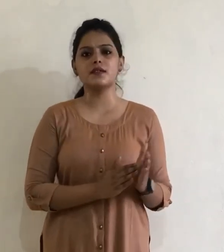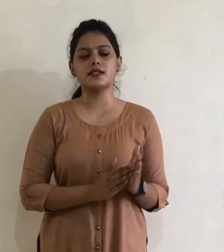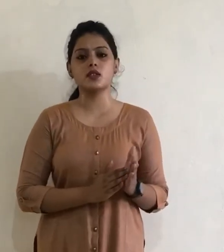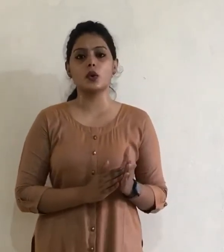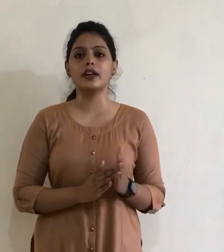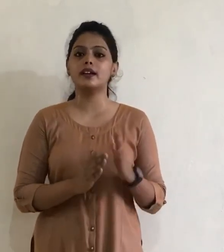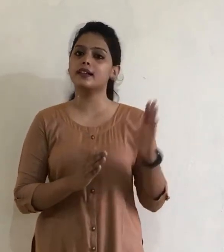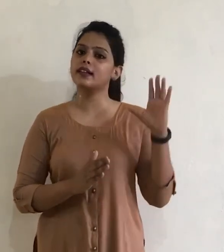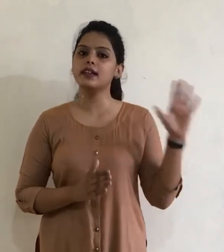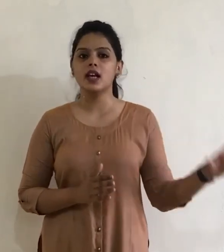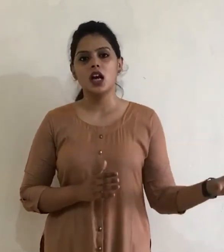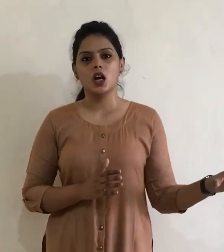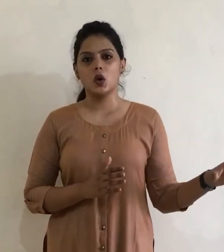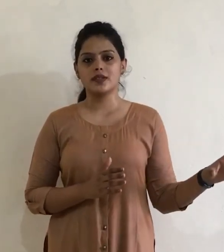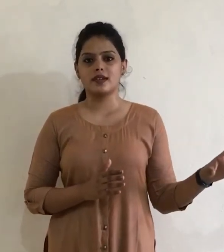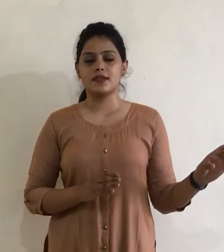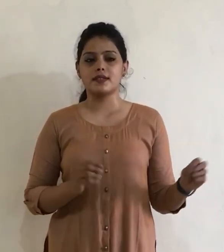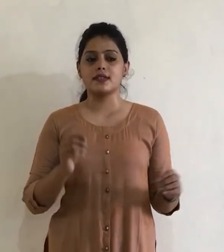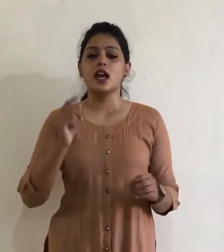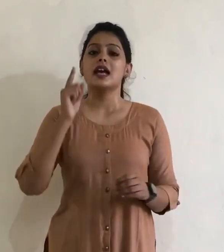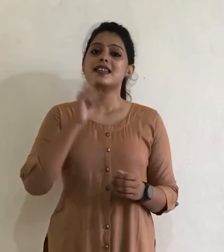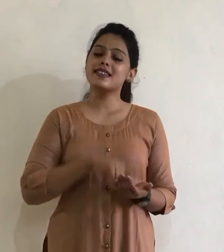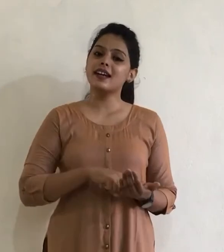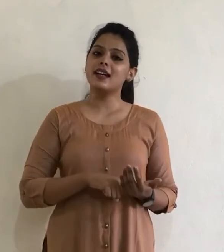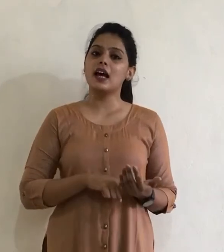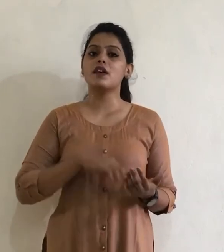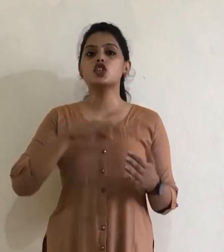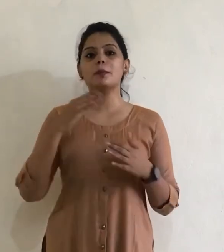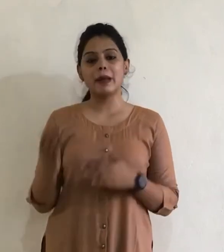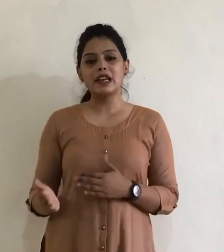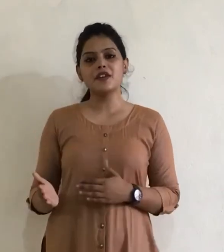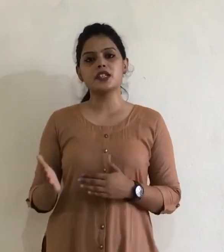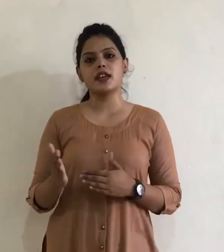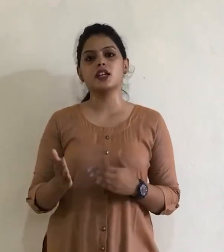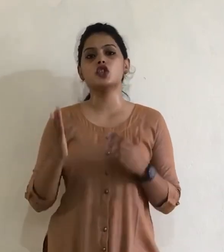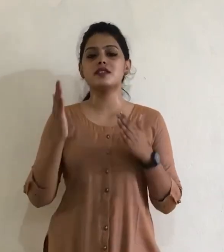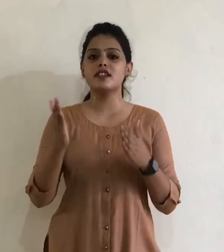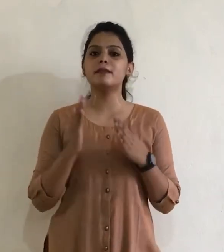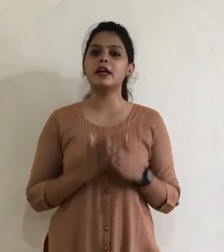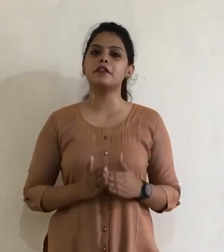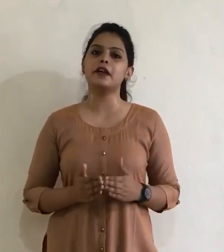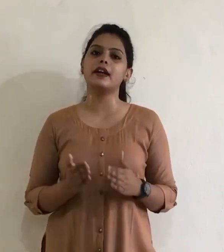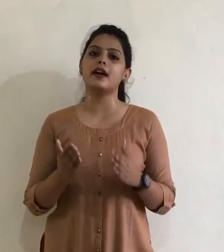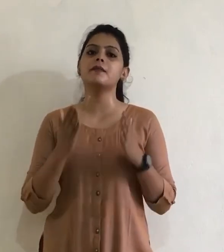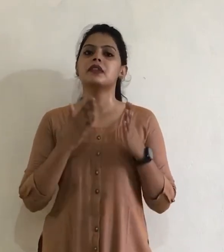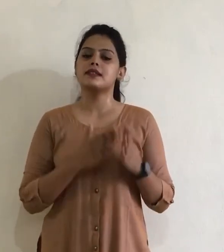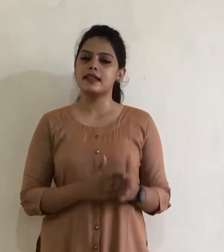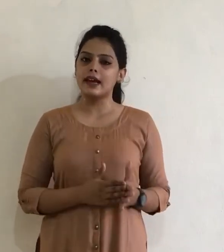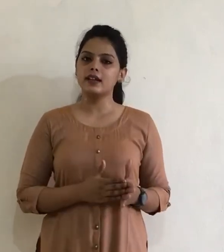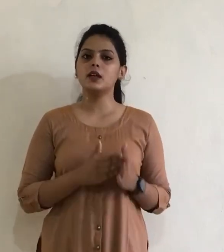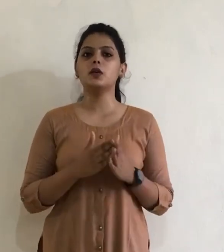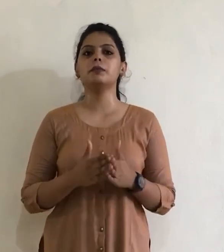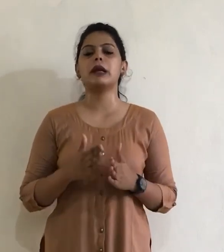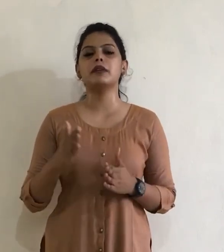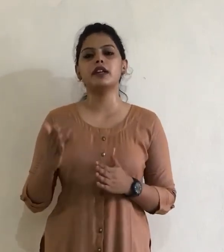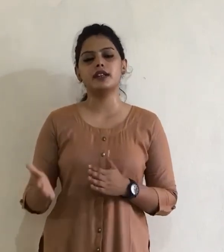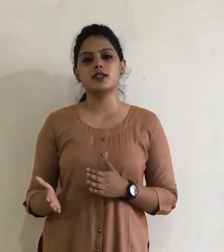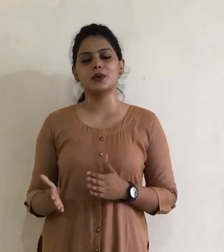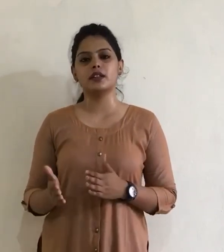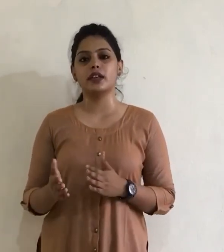services हो गई other than core services. इसके अलावा जो benefits है जो Reserve Bank of India standalone primary dealers को देते हैं,